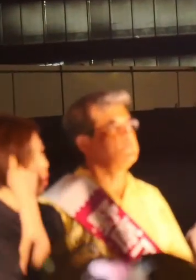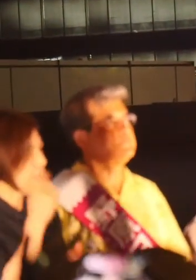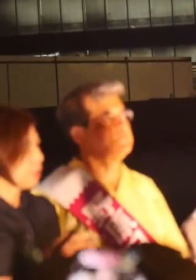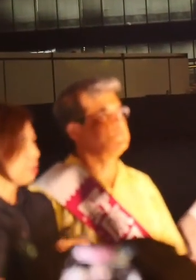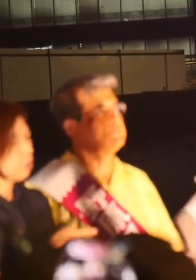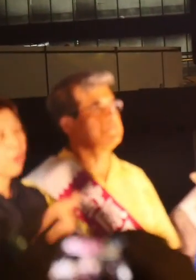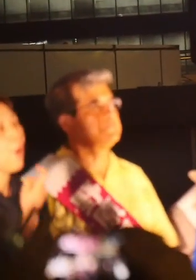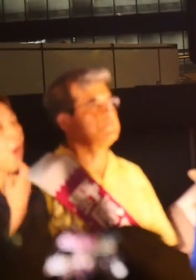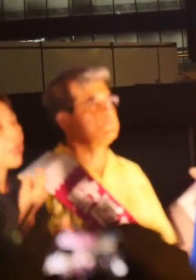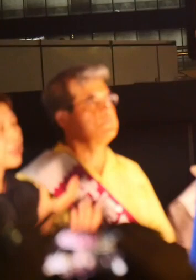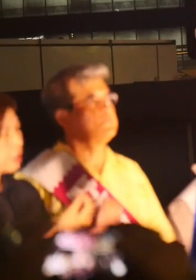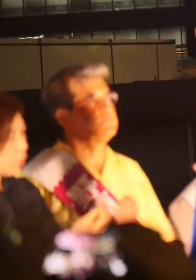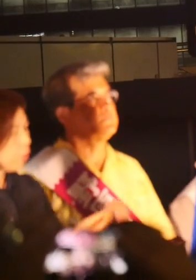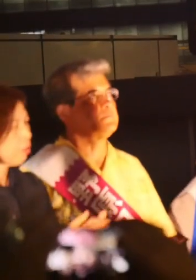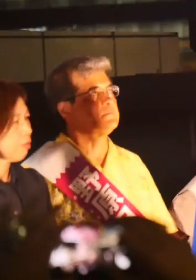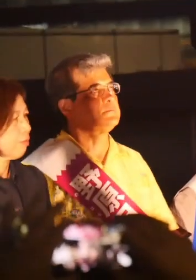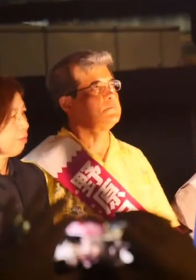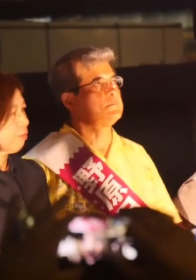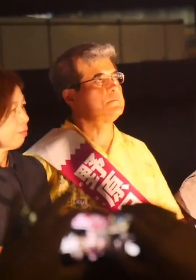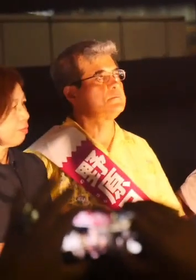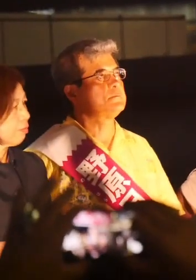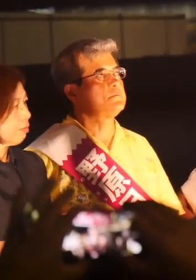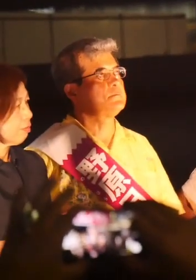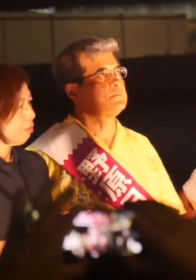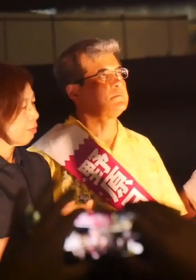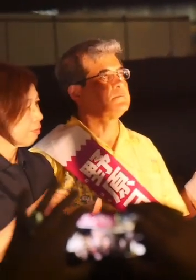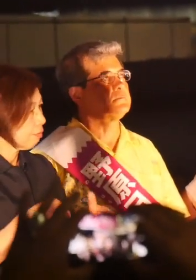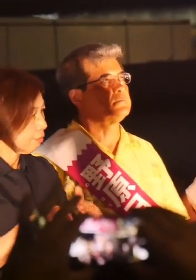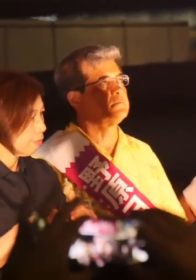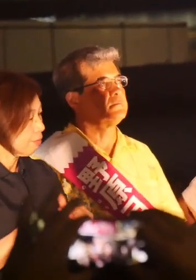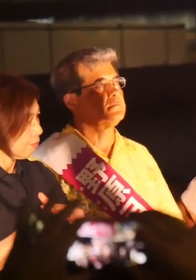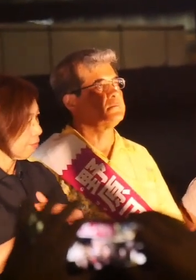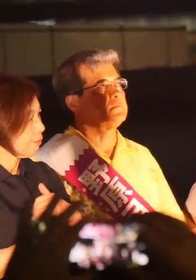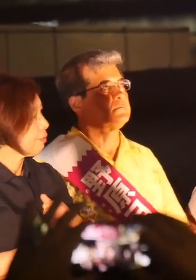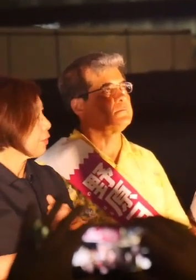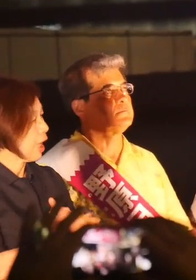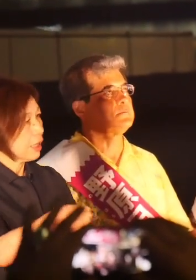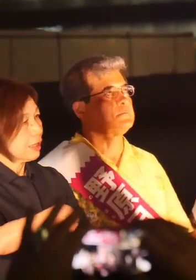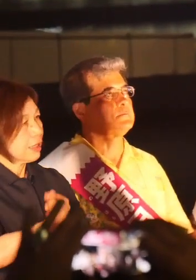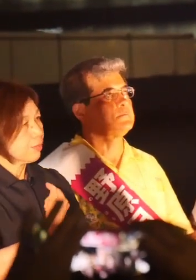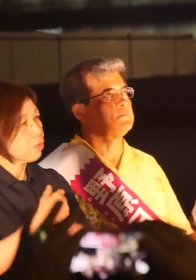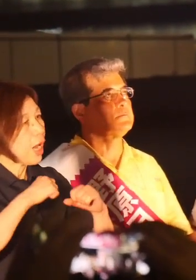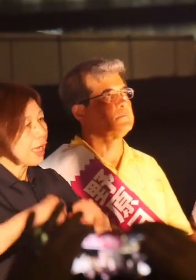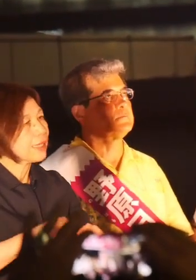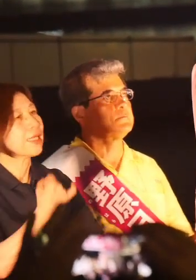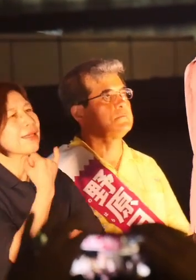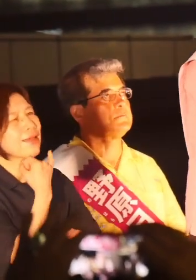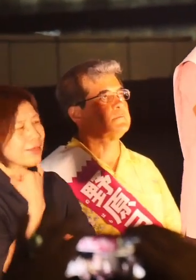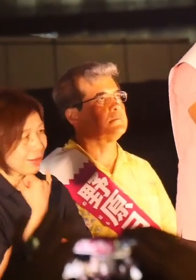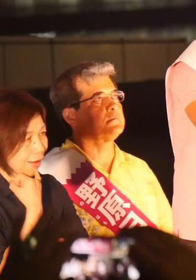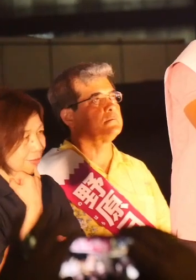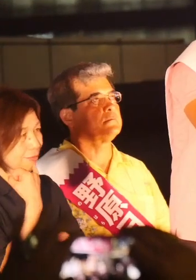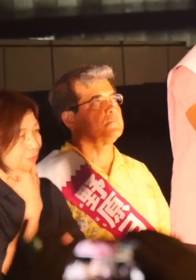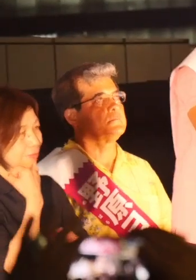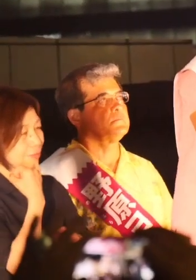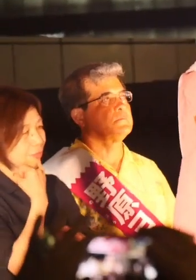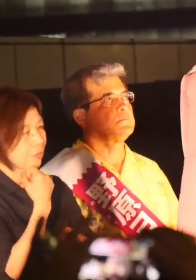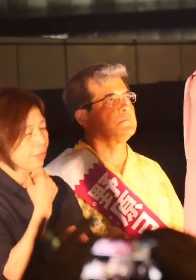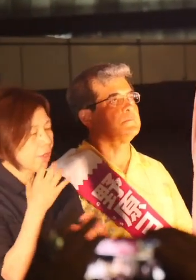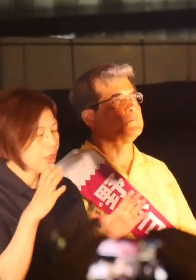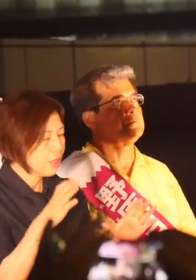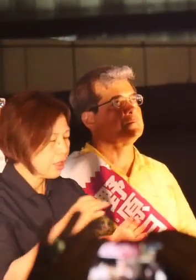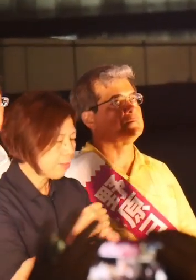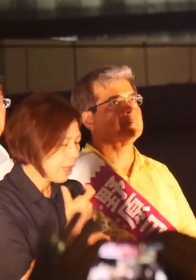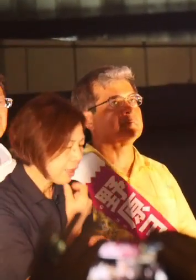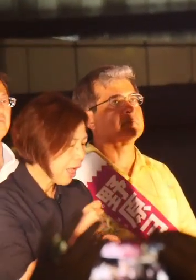そんなのおかしいでしょ。なぜか自分は生きてていいんだろうか。消えてしまい